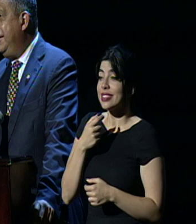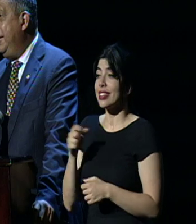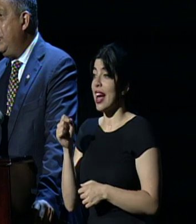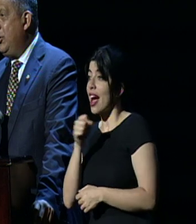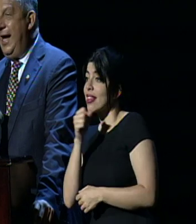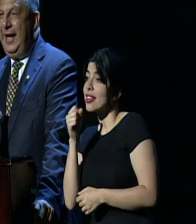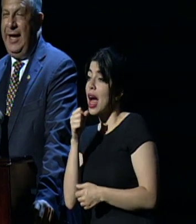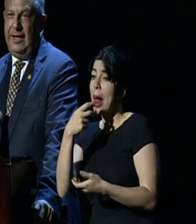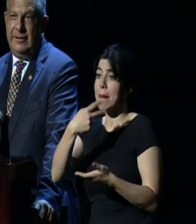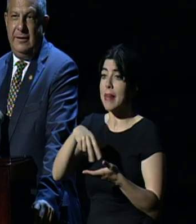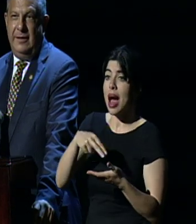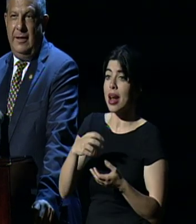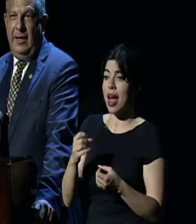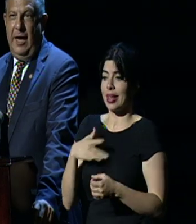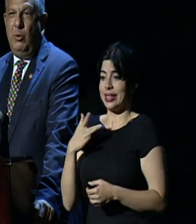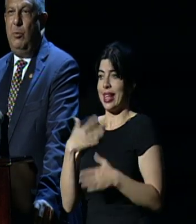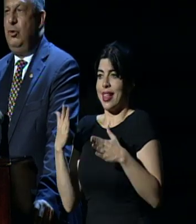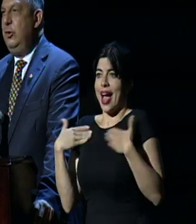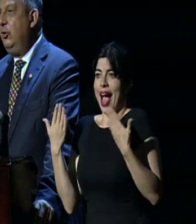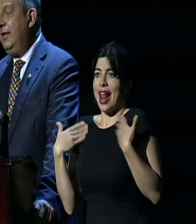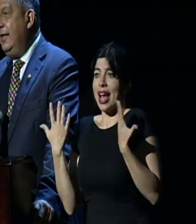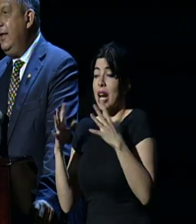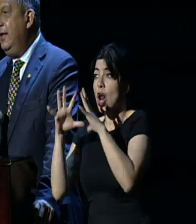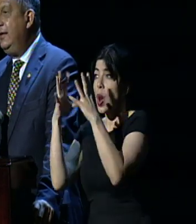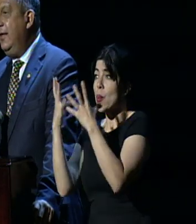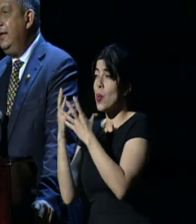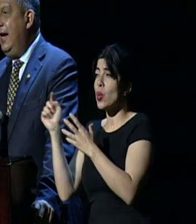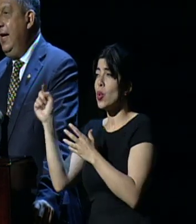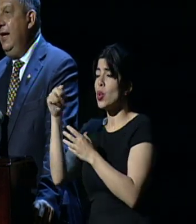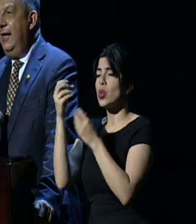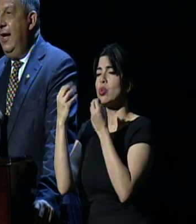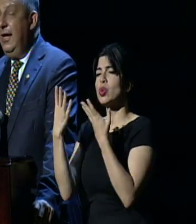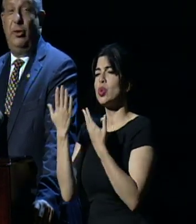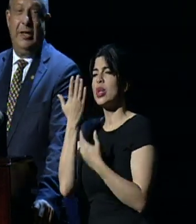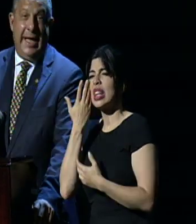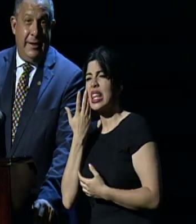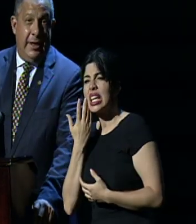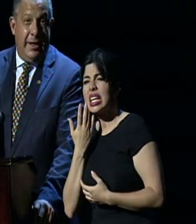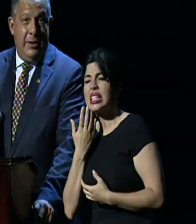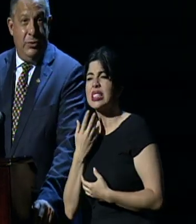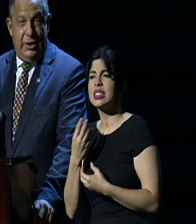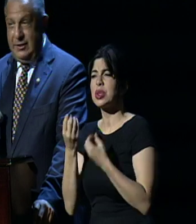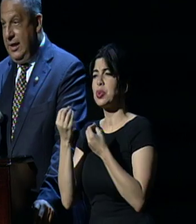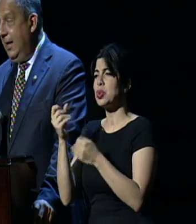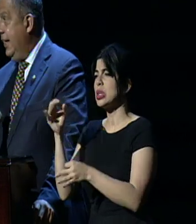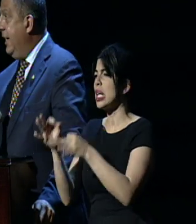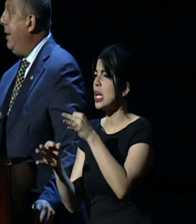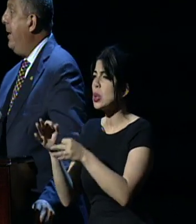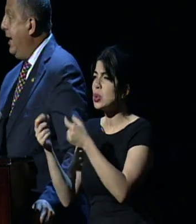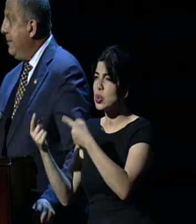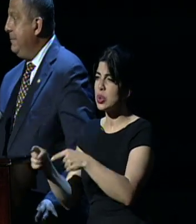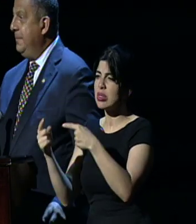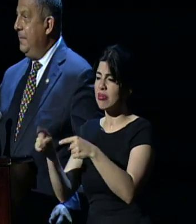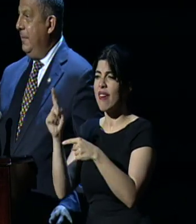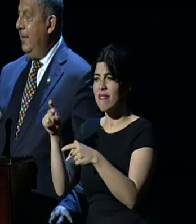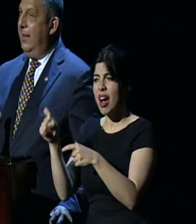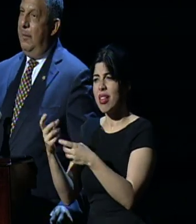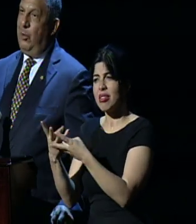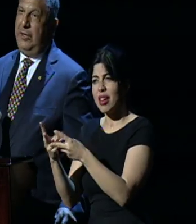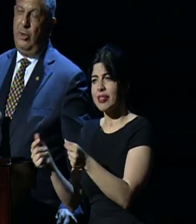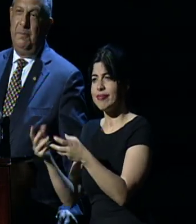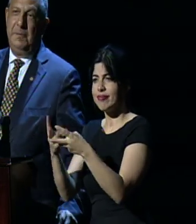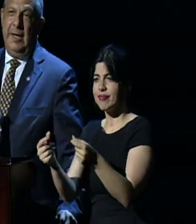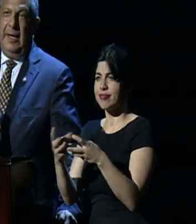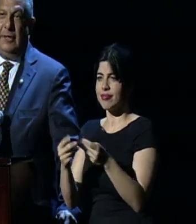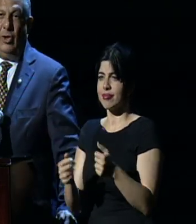y sentirnos alegres en un mundo en donde tanta tristeza hay y en donde tanta injusticia hay que reparar.